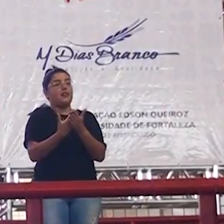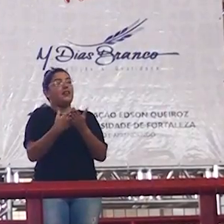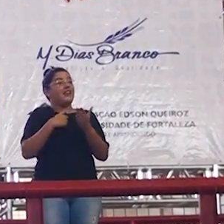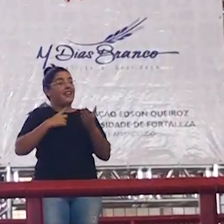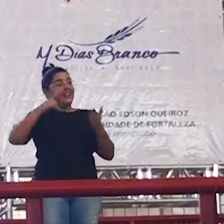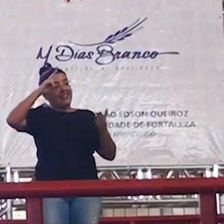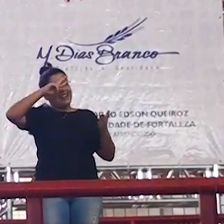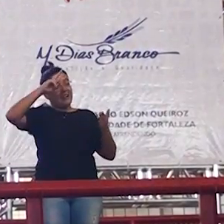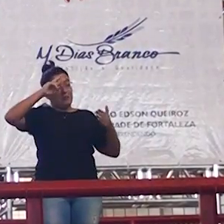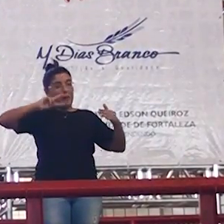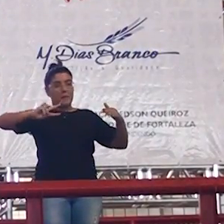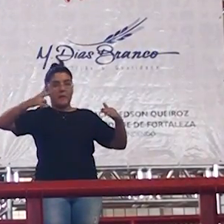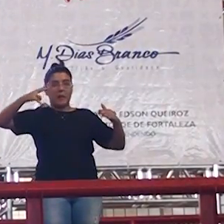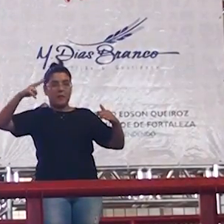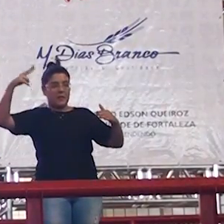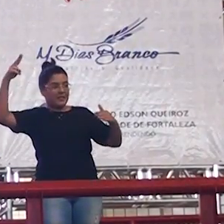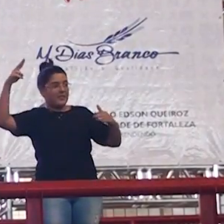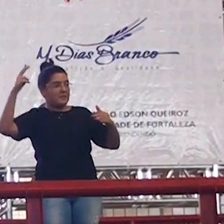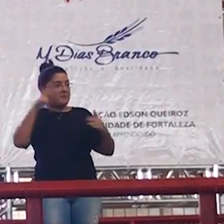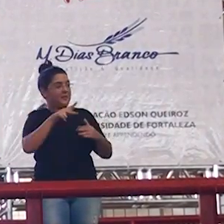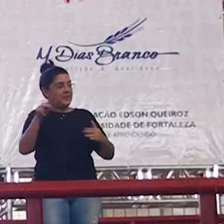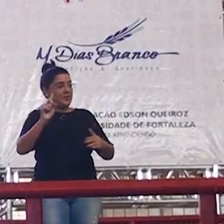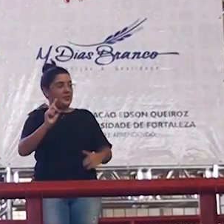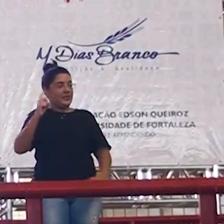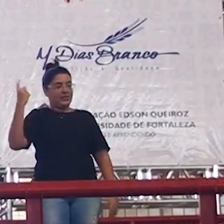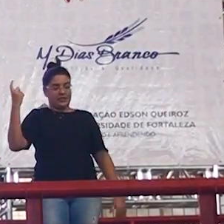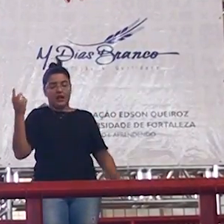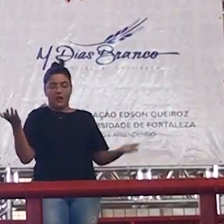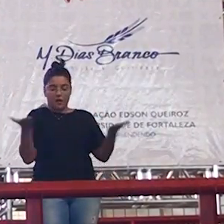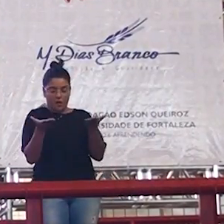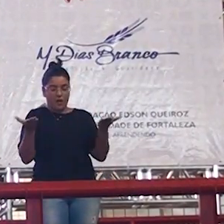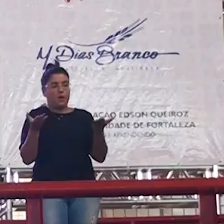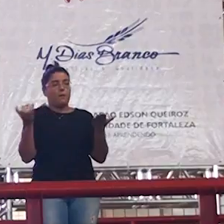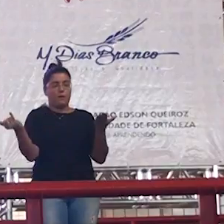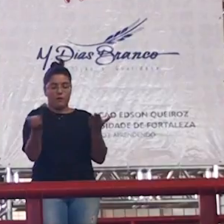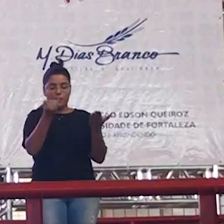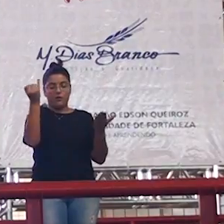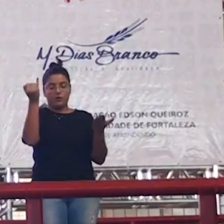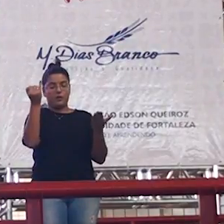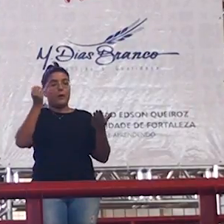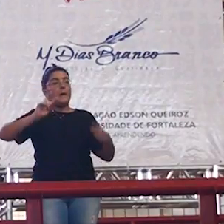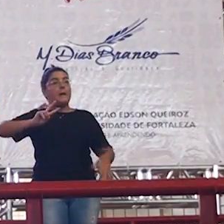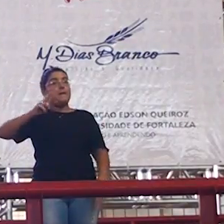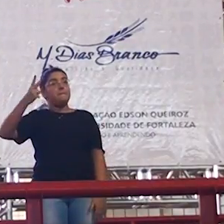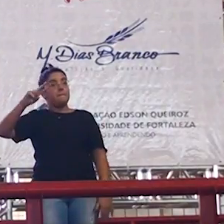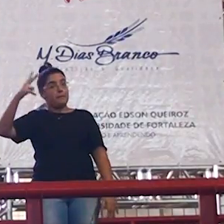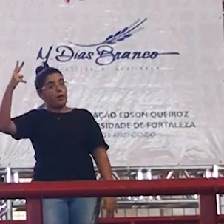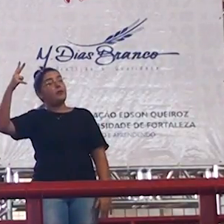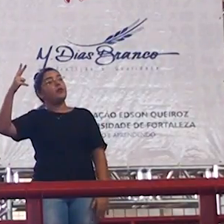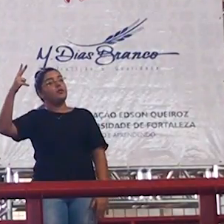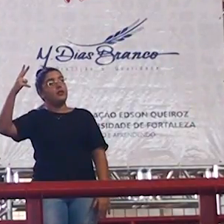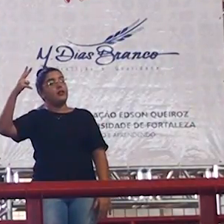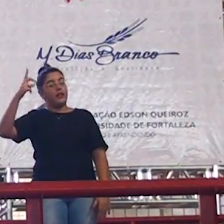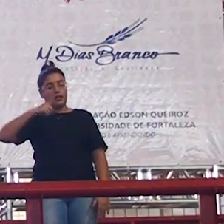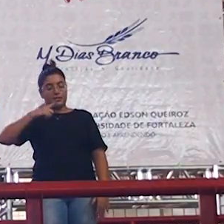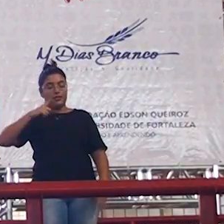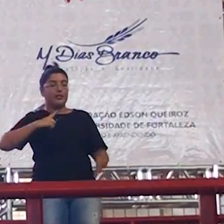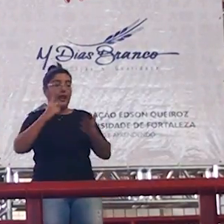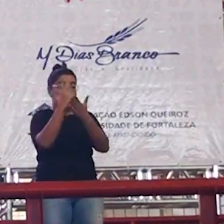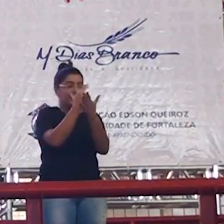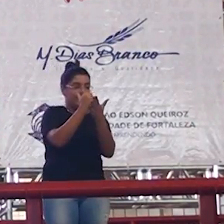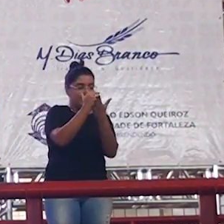proporcionalidade agora há pouco, né? Isso aqui é importante. A proporção também entre áreas de